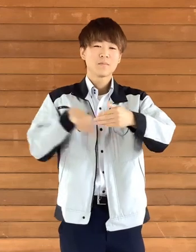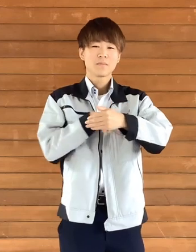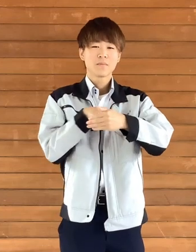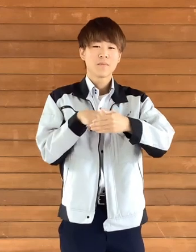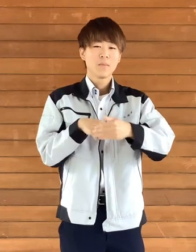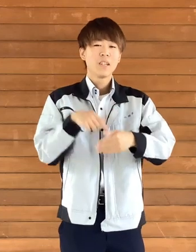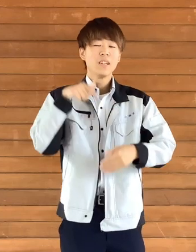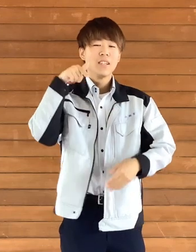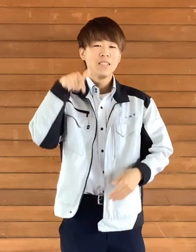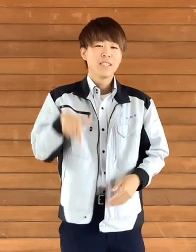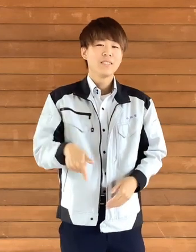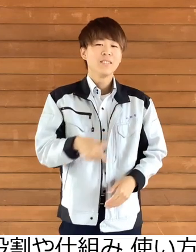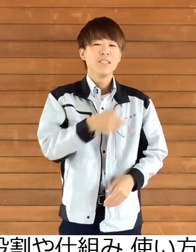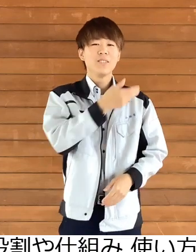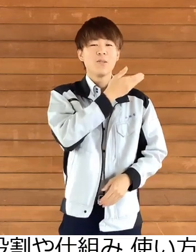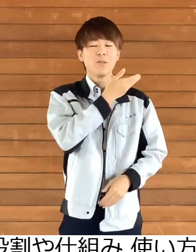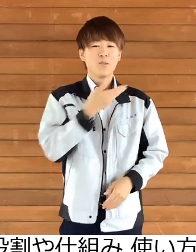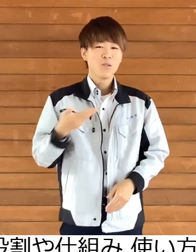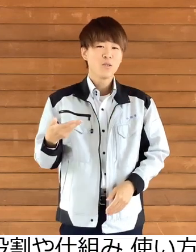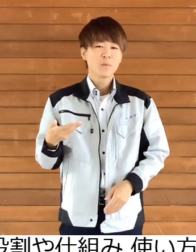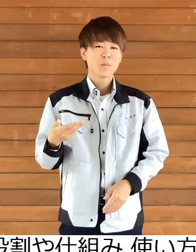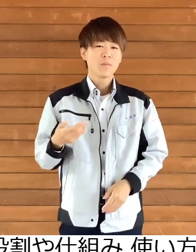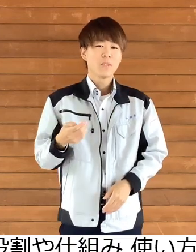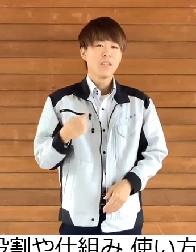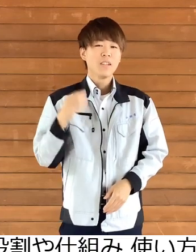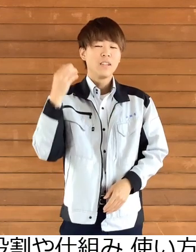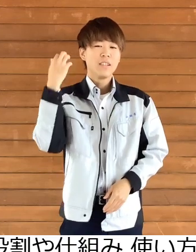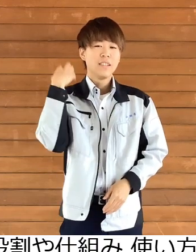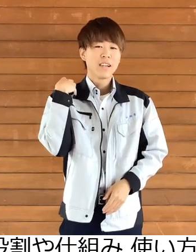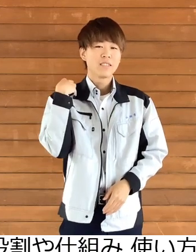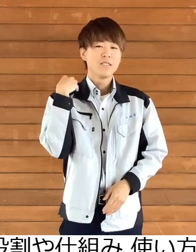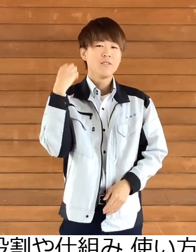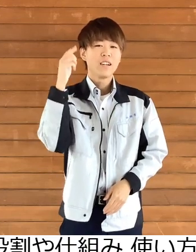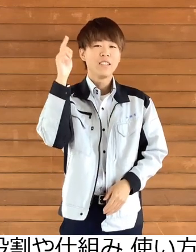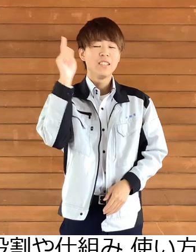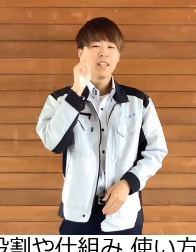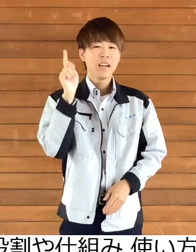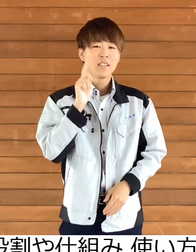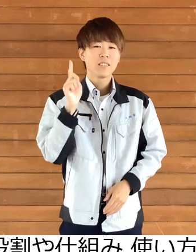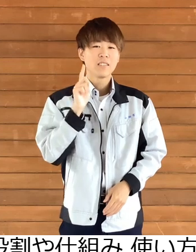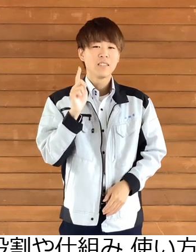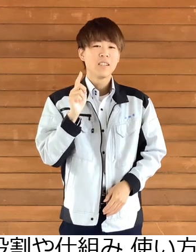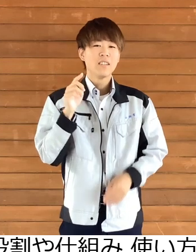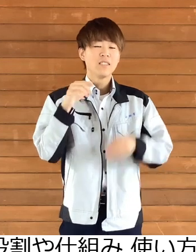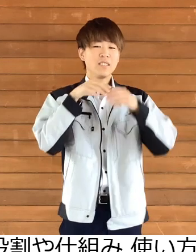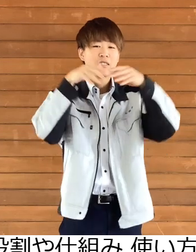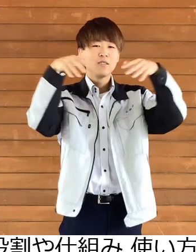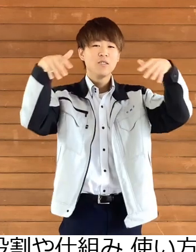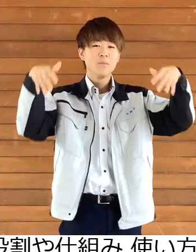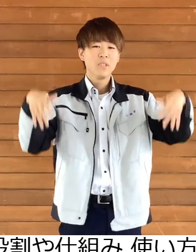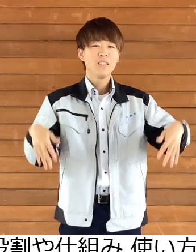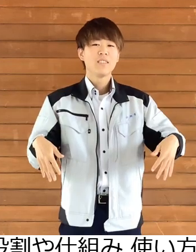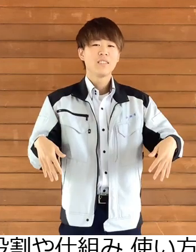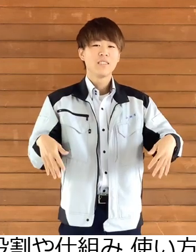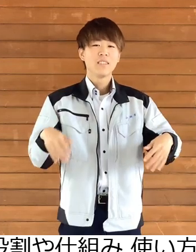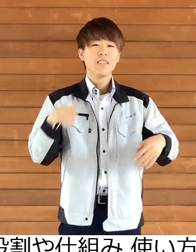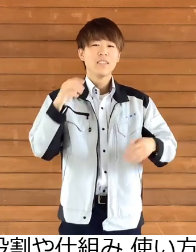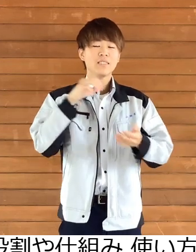ます下水道の役割や仕組み